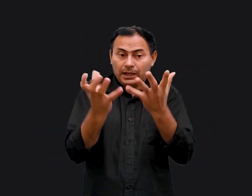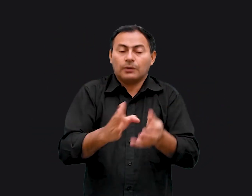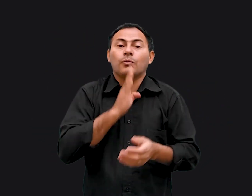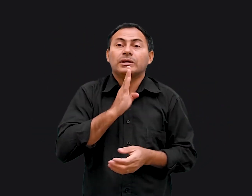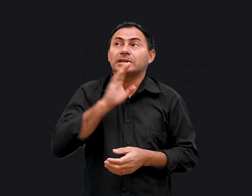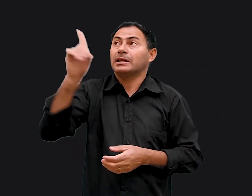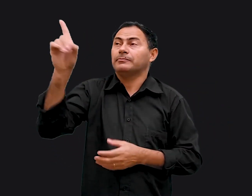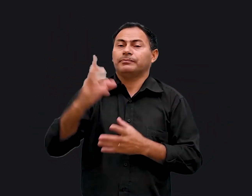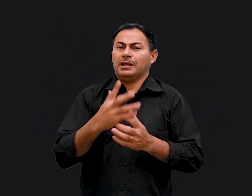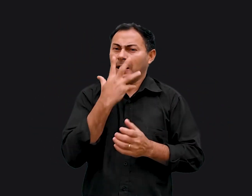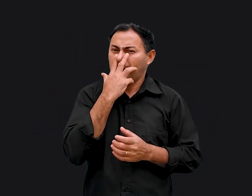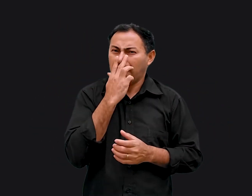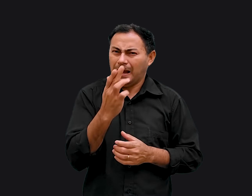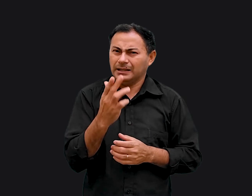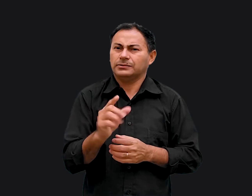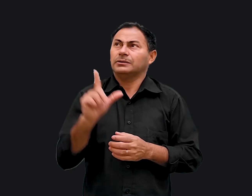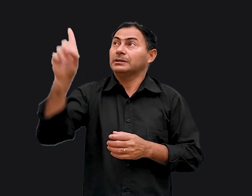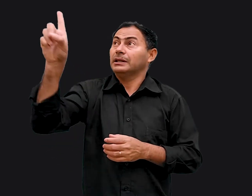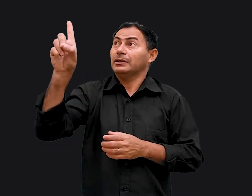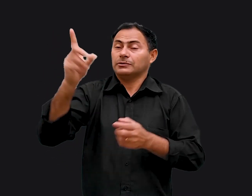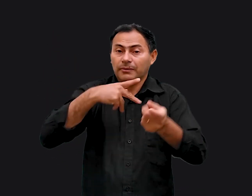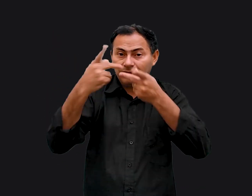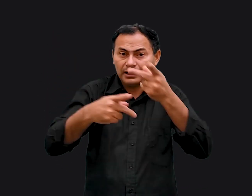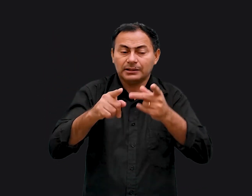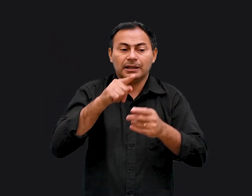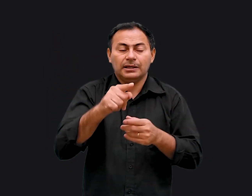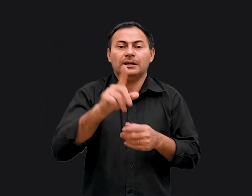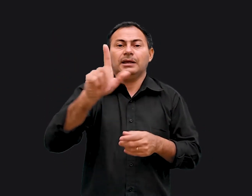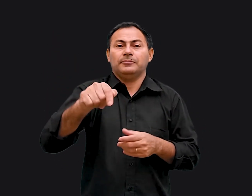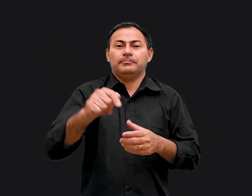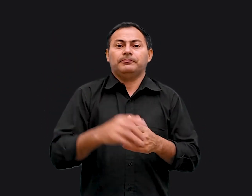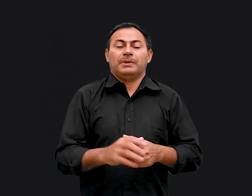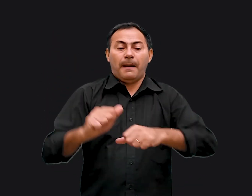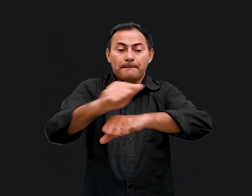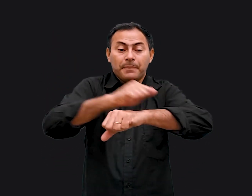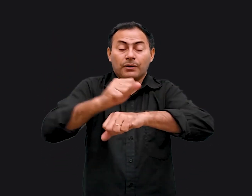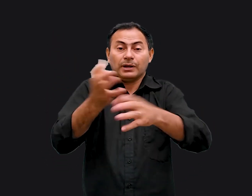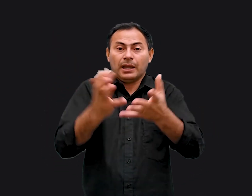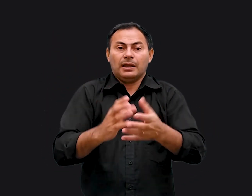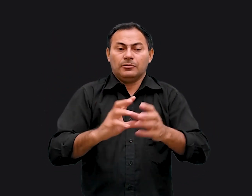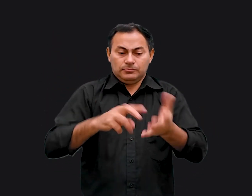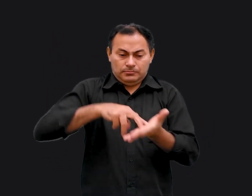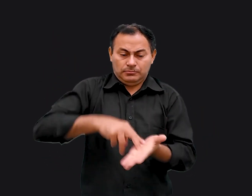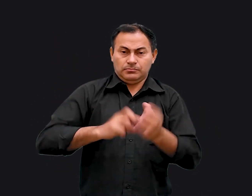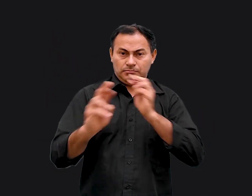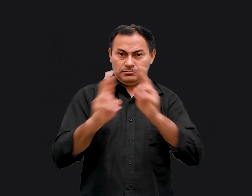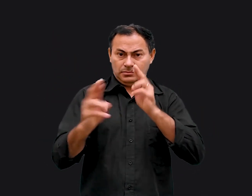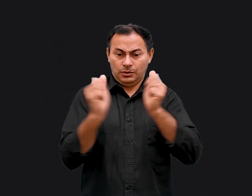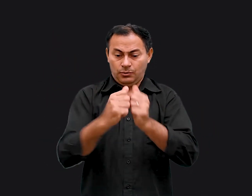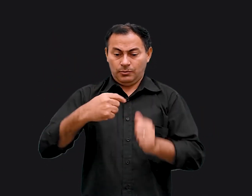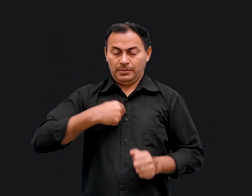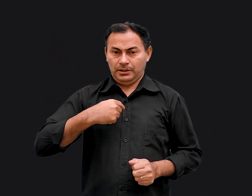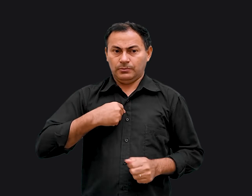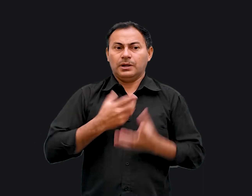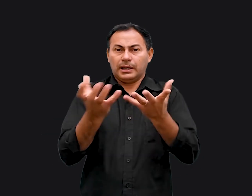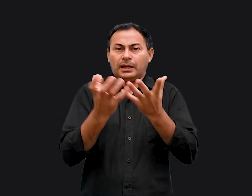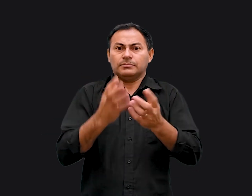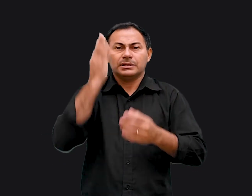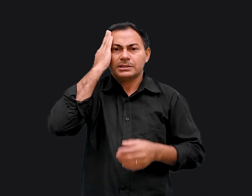quero te conhecer, acho que o que Deus estava dizendo a ele era, Abraão, se você quer manter um relacionamento comigo, quero que você